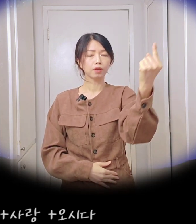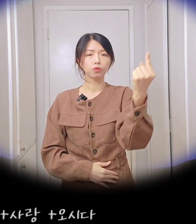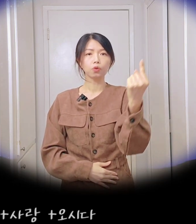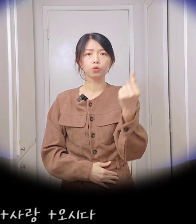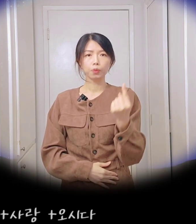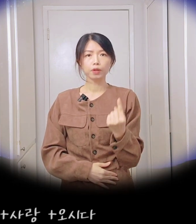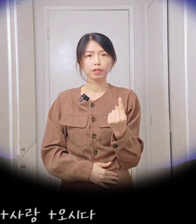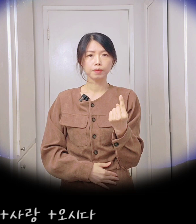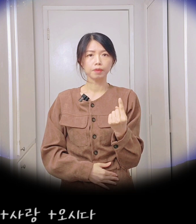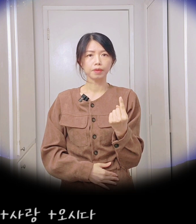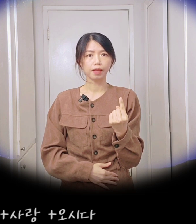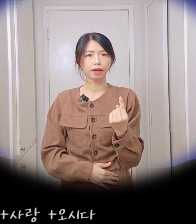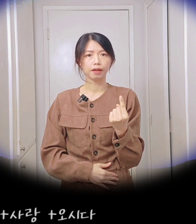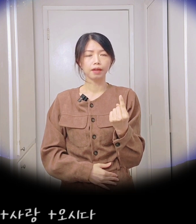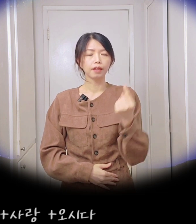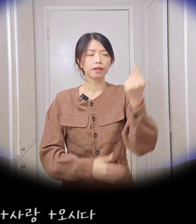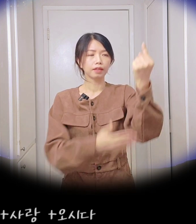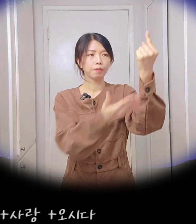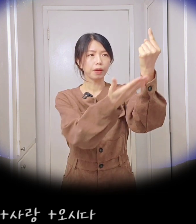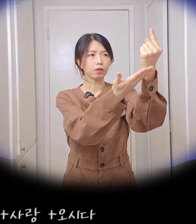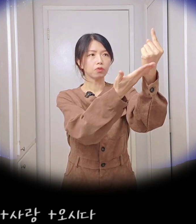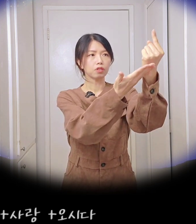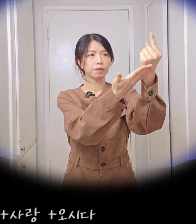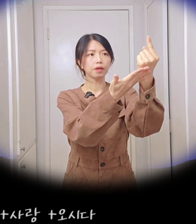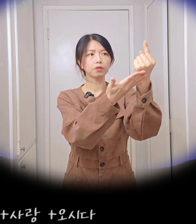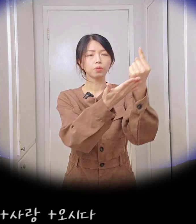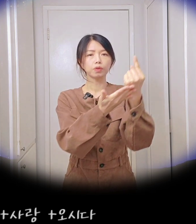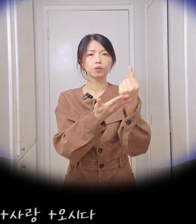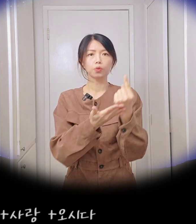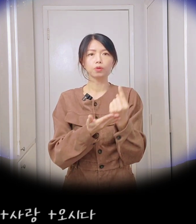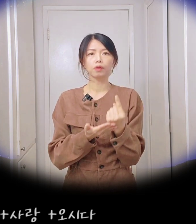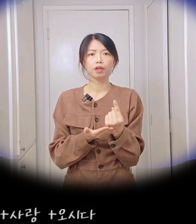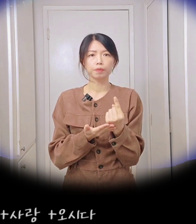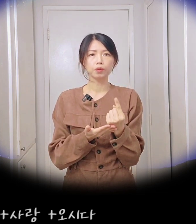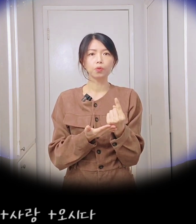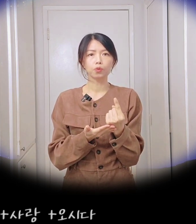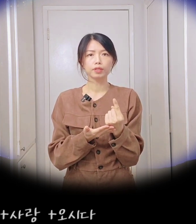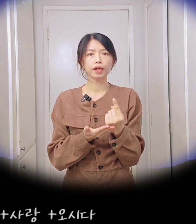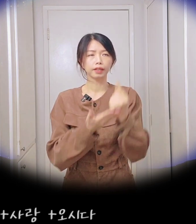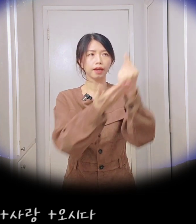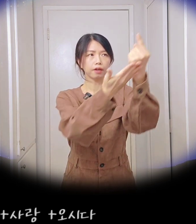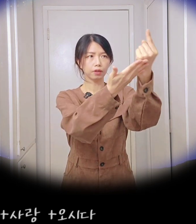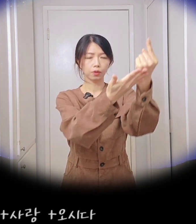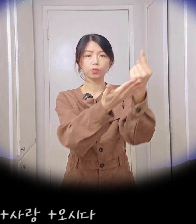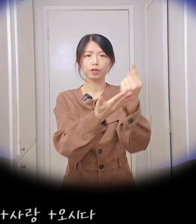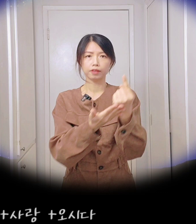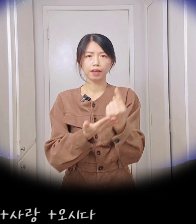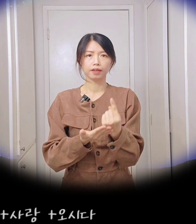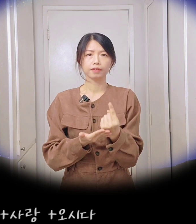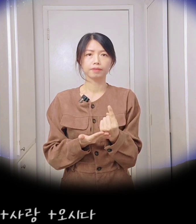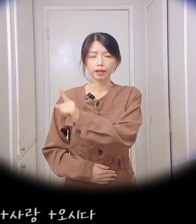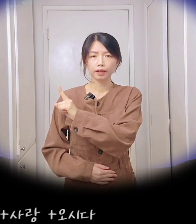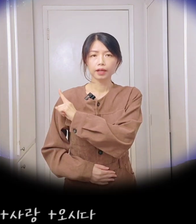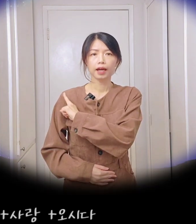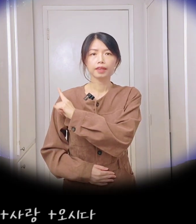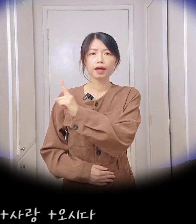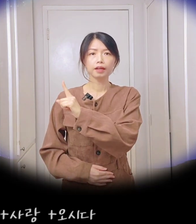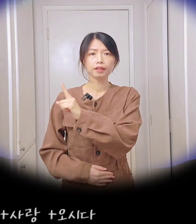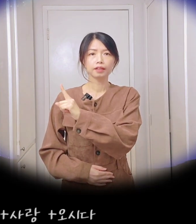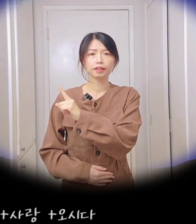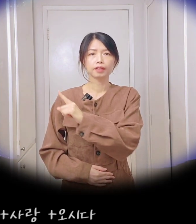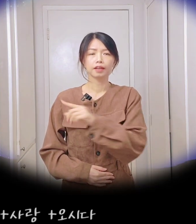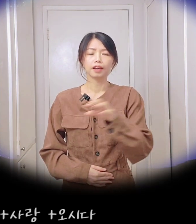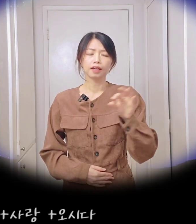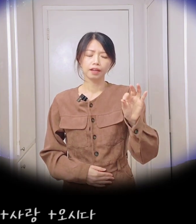위에서 내 쪽으로 표현하시면 됩니다. 이때 받쳐주시면 좀 더 존경의 의미로 오시다가 돼요. 오셨네.